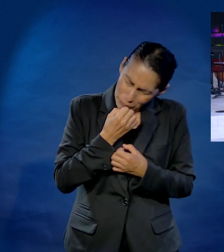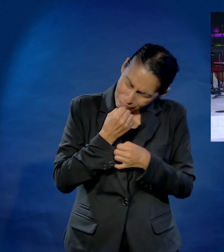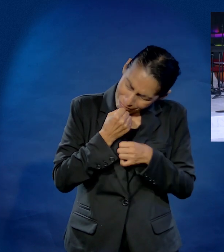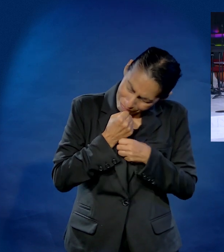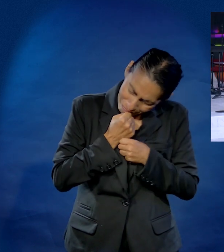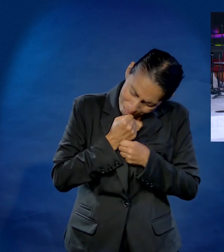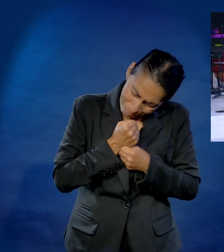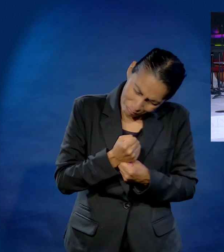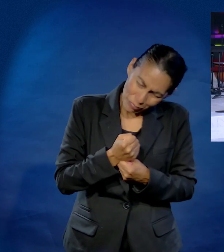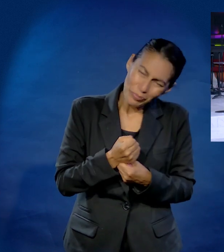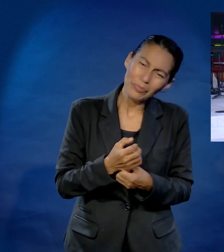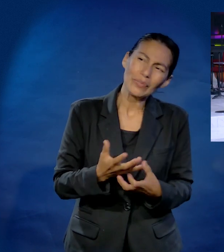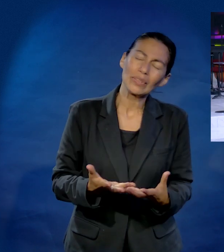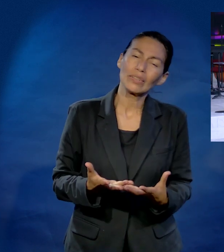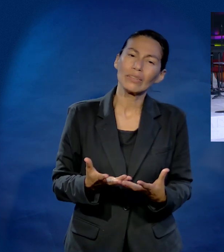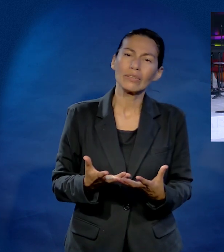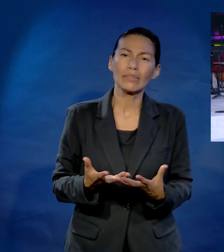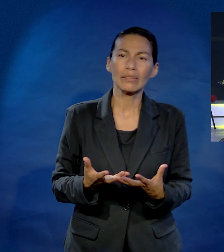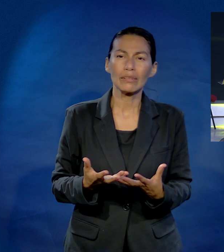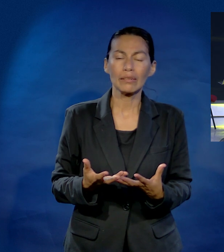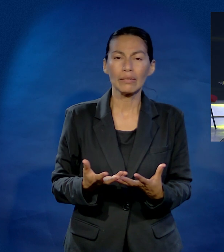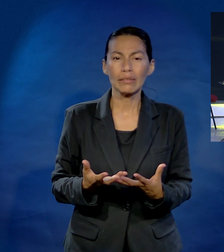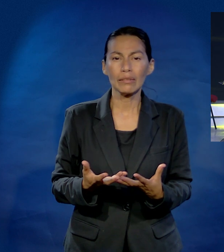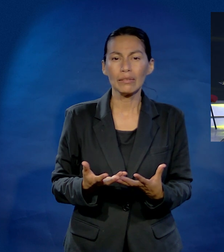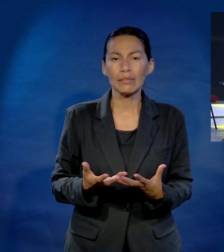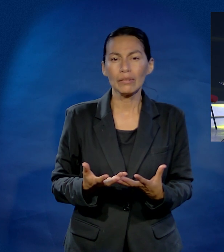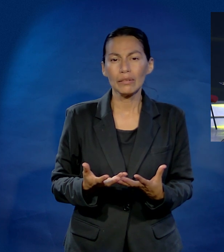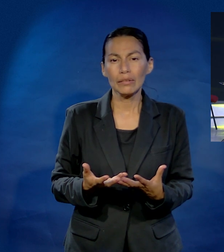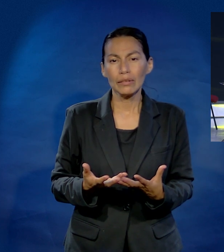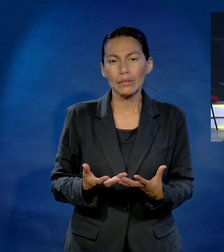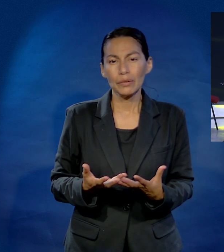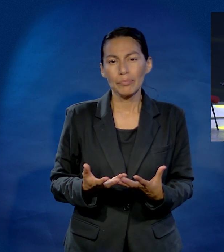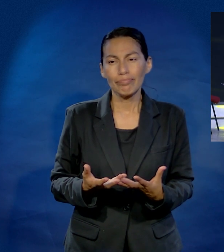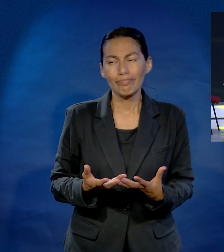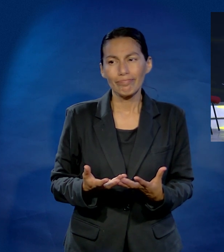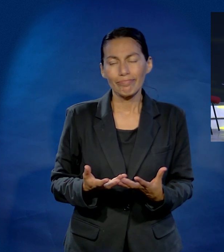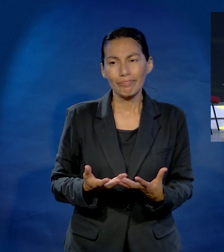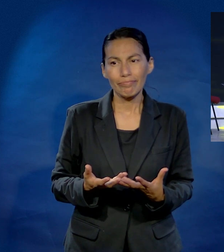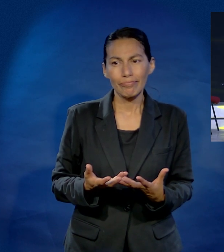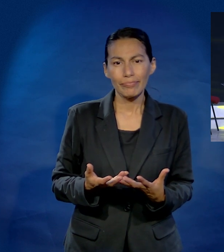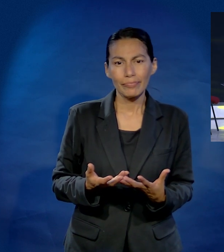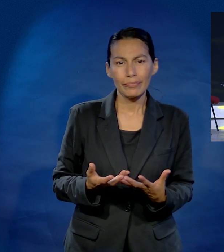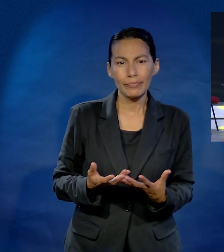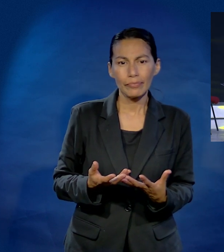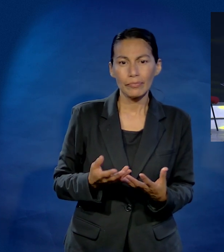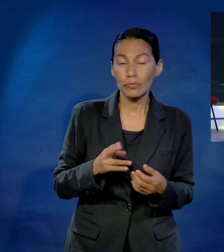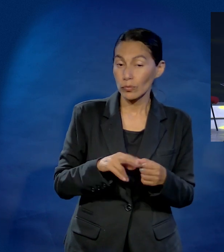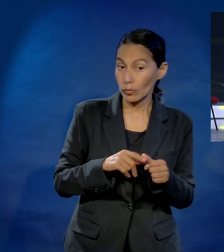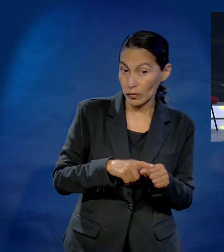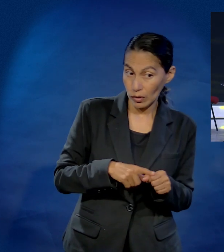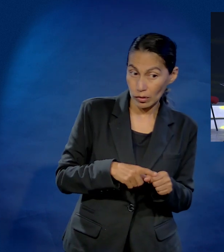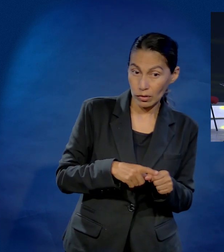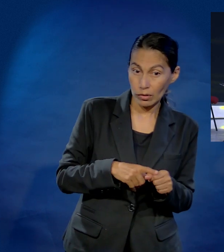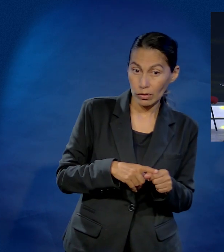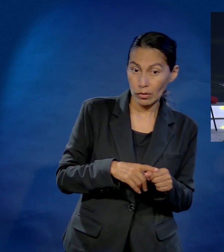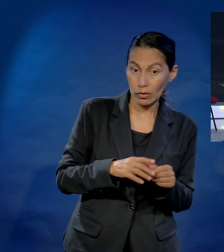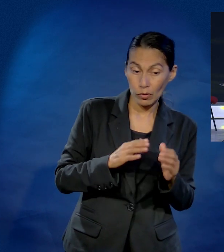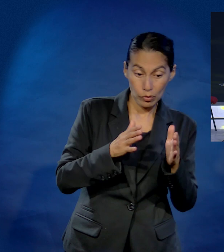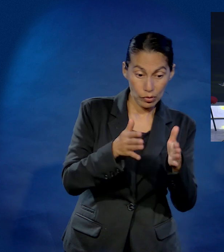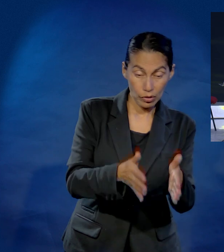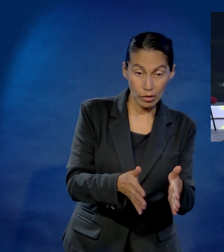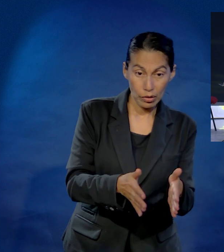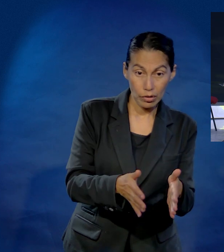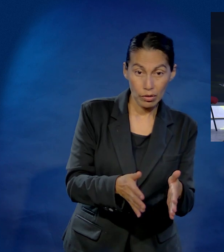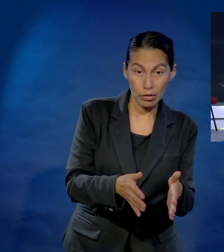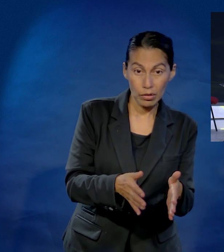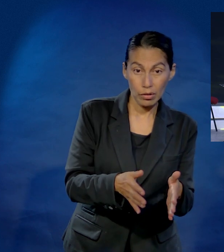este sermón, no, este no. A ver, esta idea, Señor, dime qué digo. Porque yo mismo estaba con una